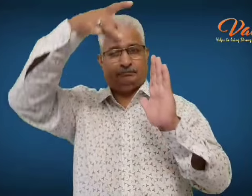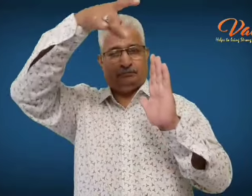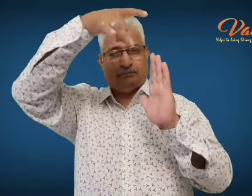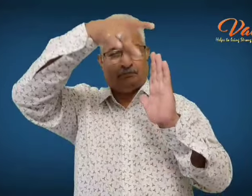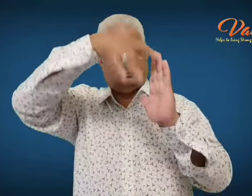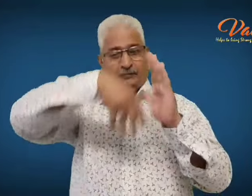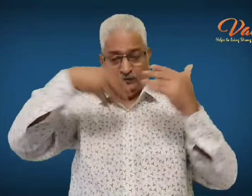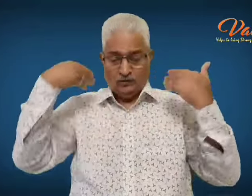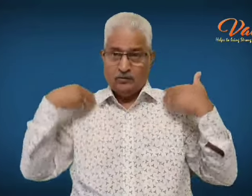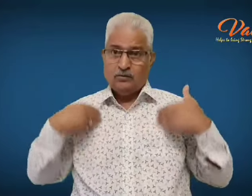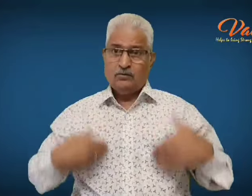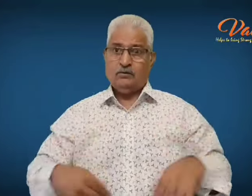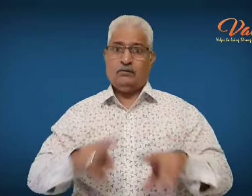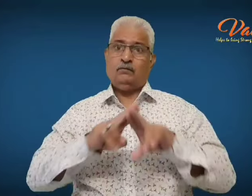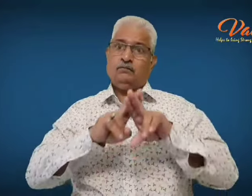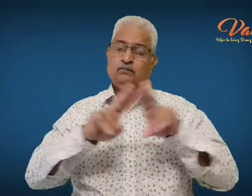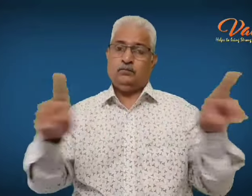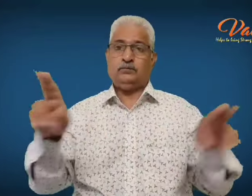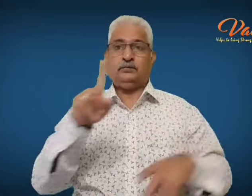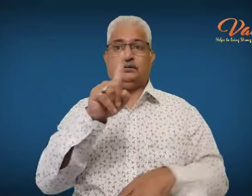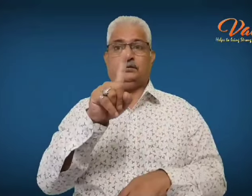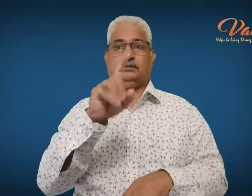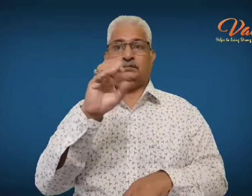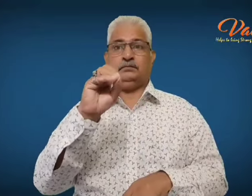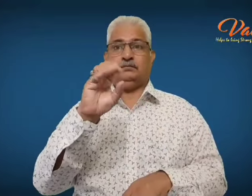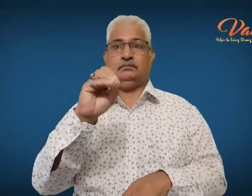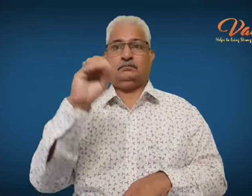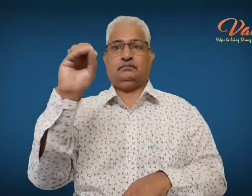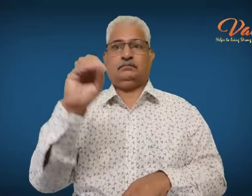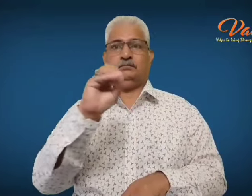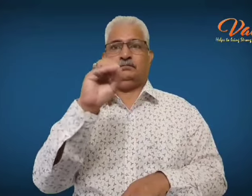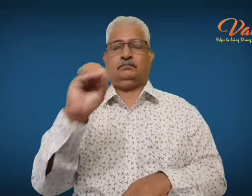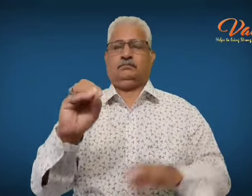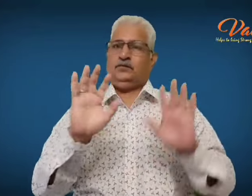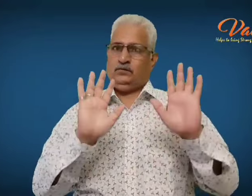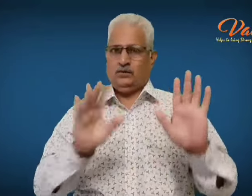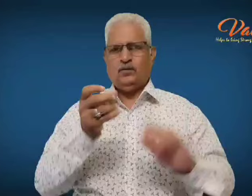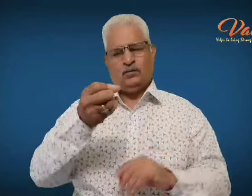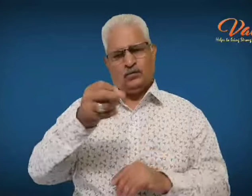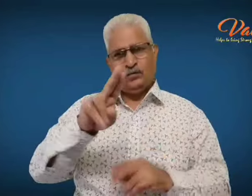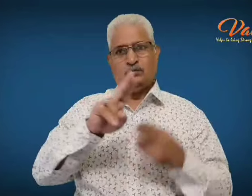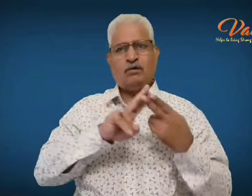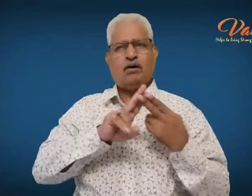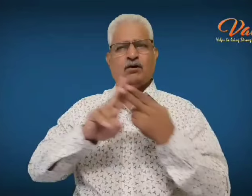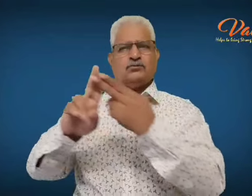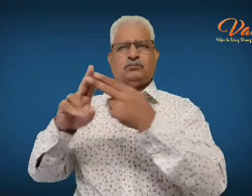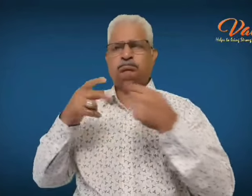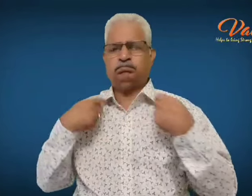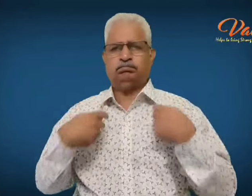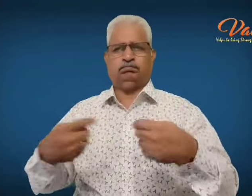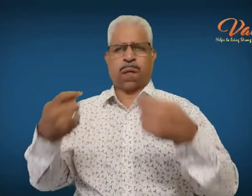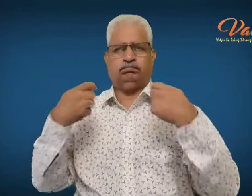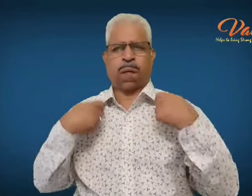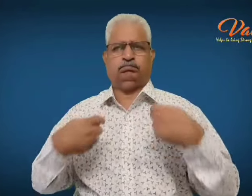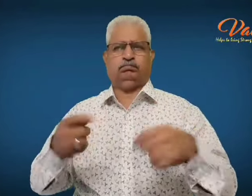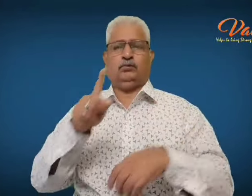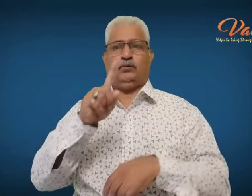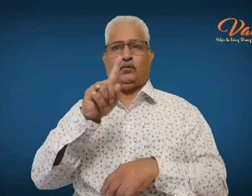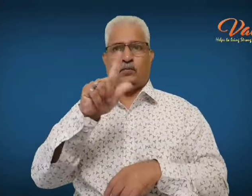हूं। वैदिक की पूरी जानकारी आपको यहाँ जलगांव महाराष्ट्र में मिलेगी। वैदिक में आज